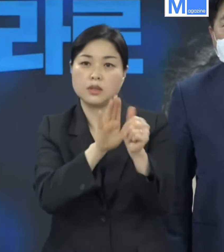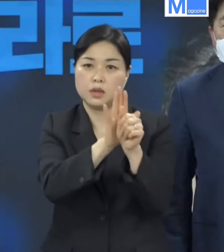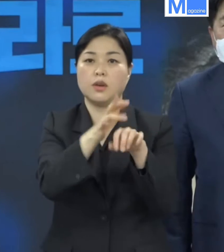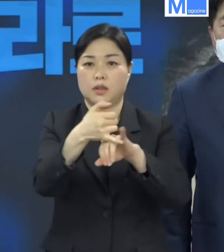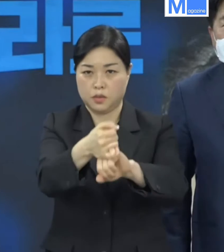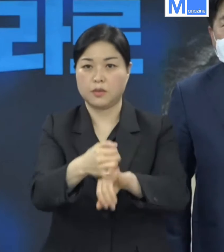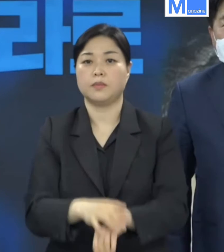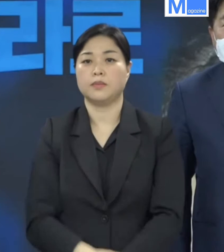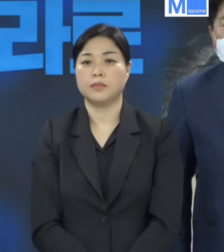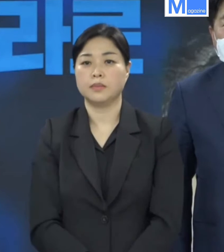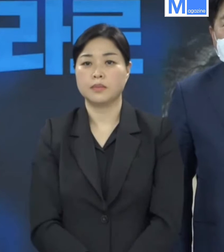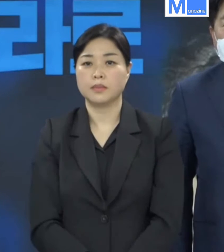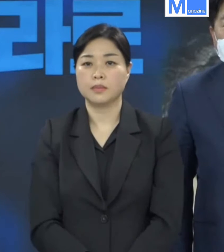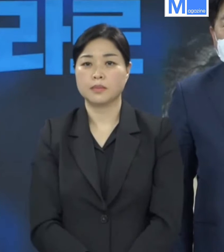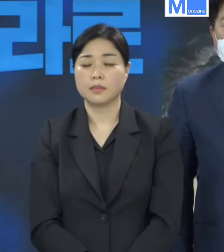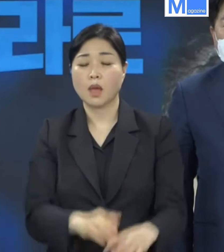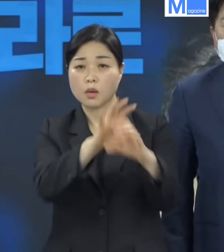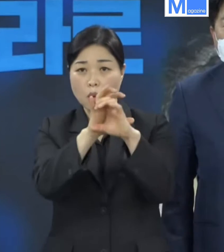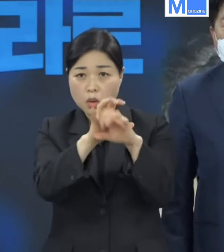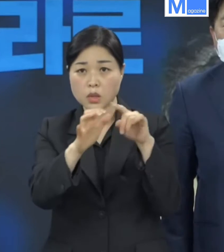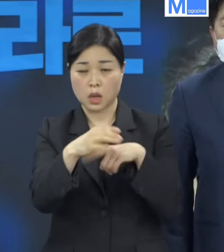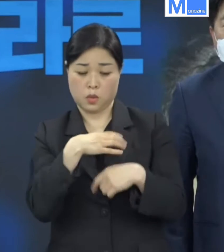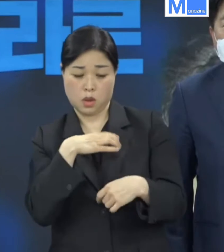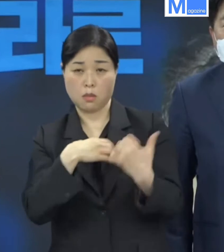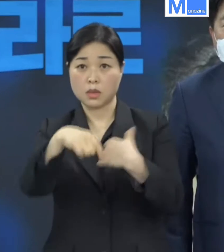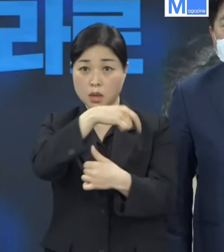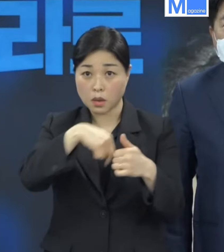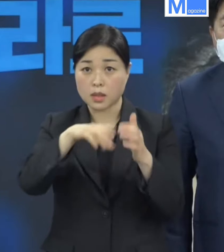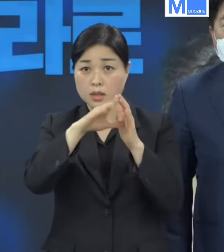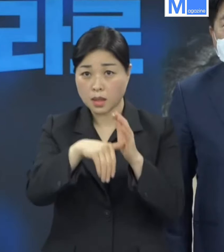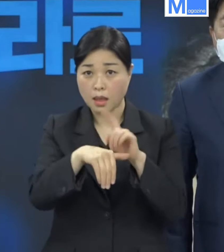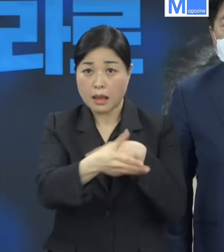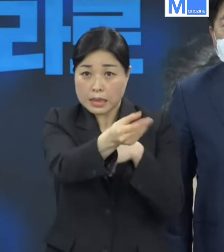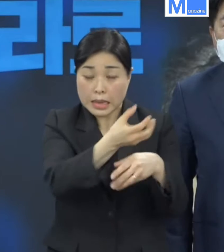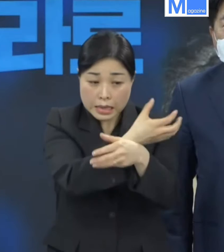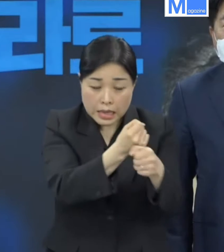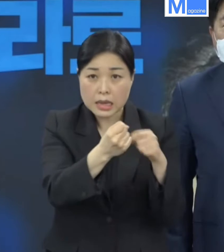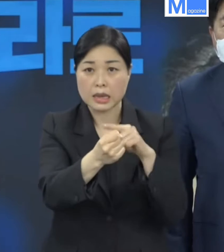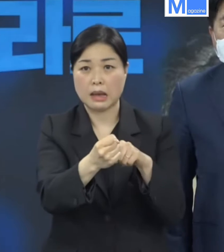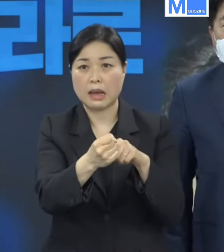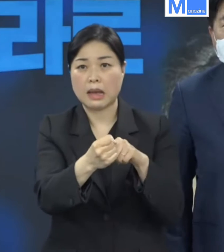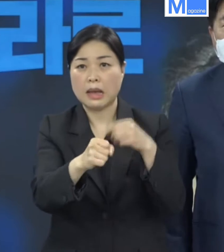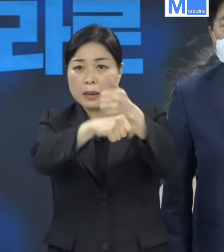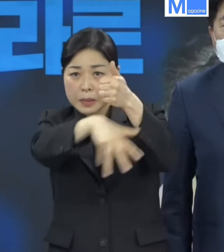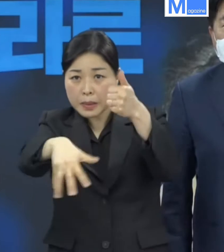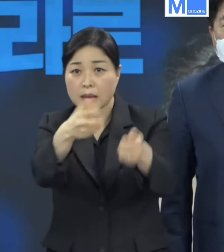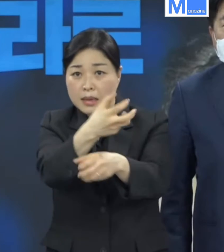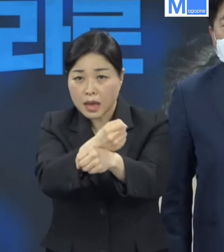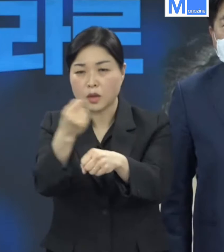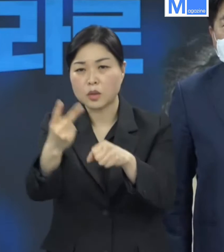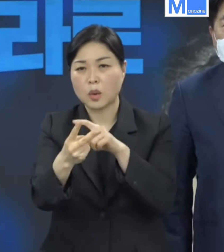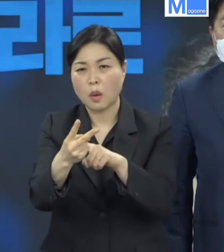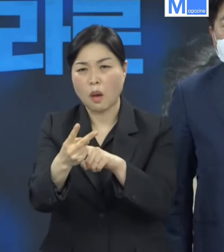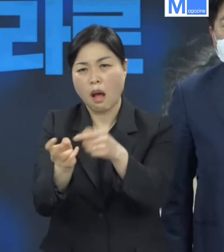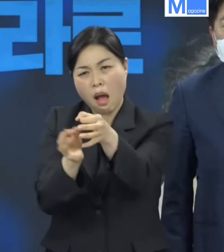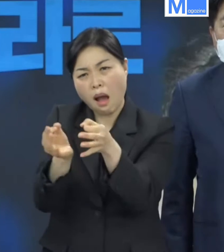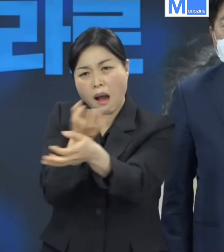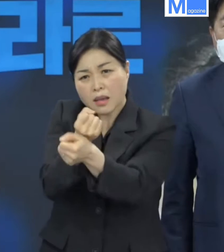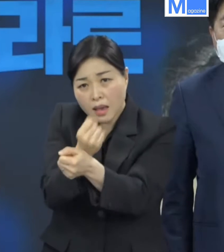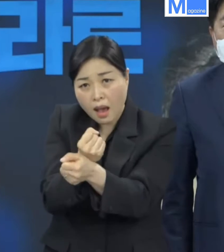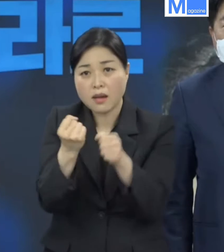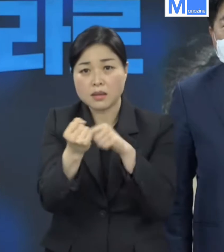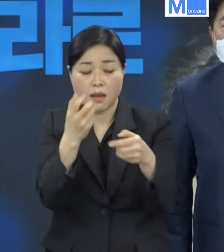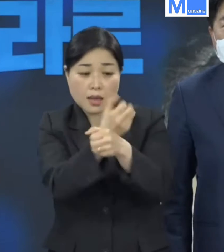지원하겠습니다. 코로나 재난 상황에서 임대계약, 가맹계약, 대리점 계약 등의 계약 해지권을